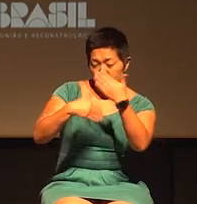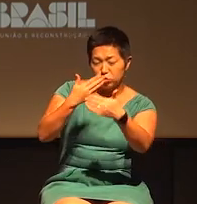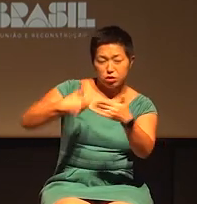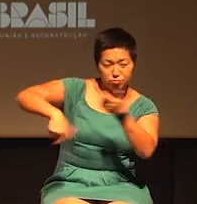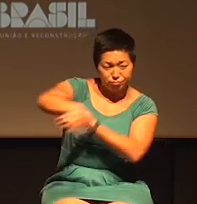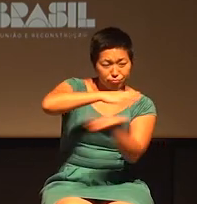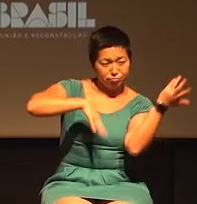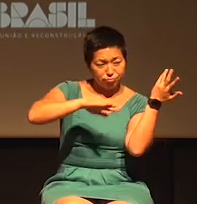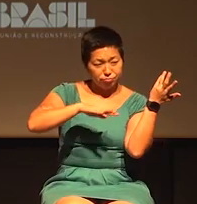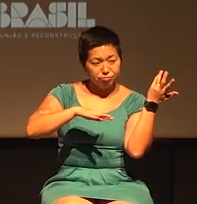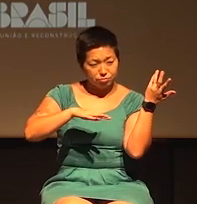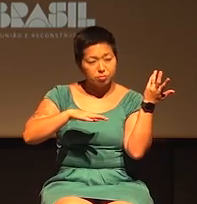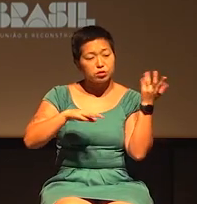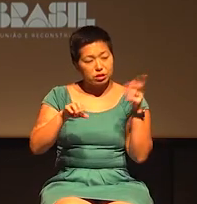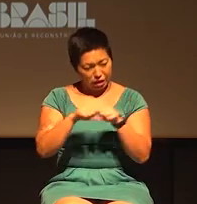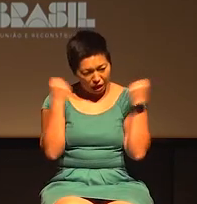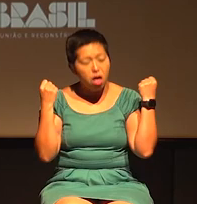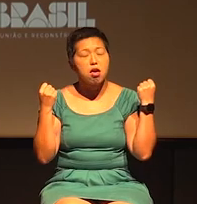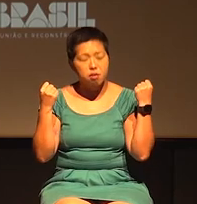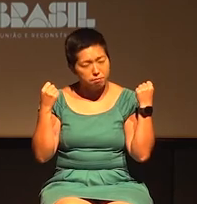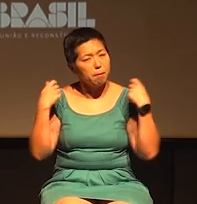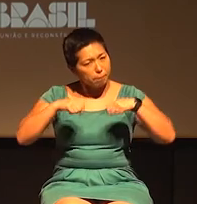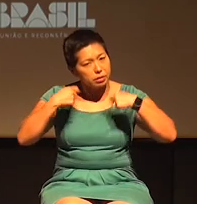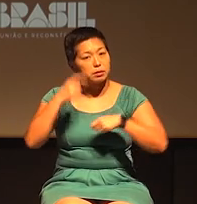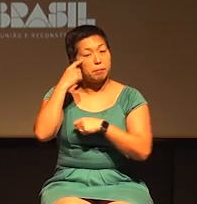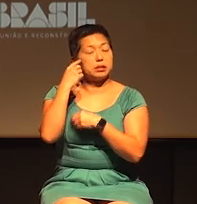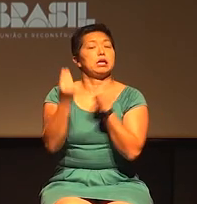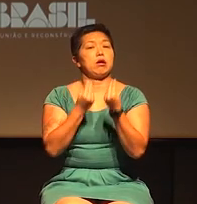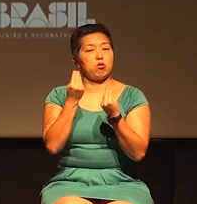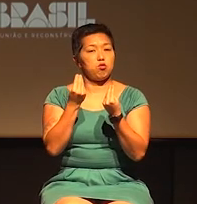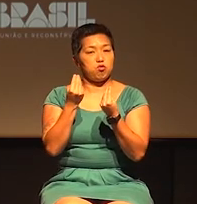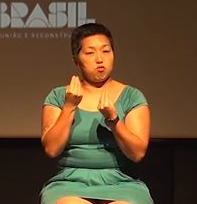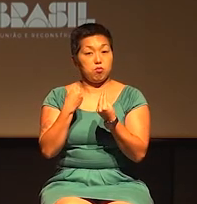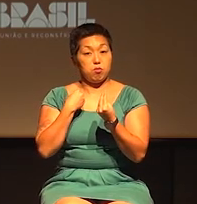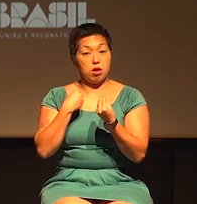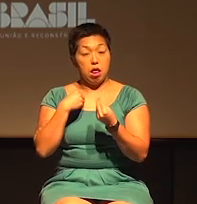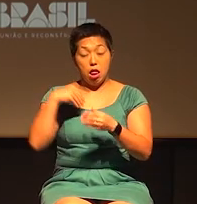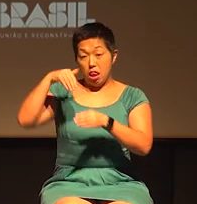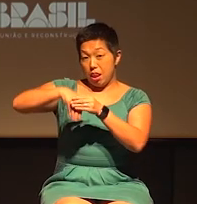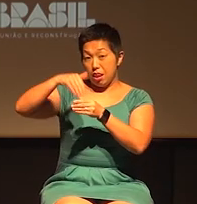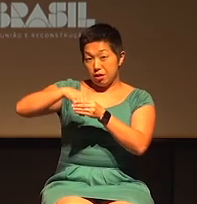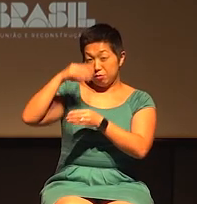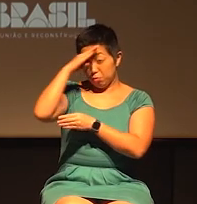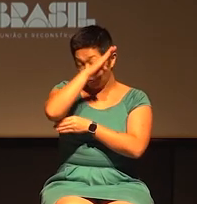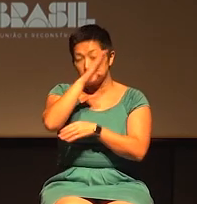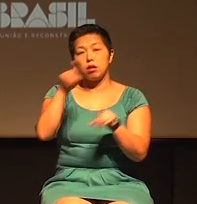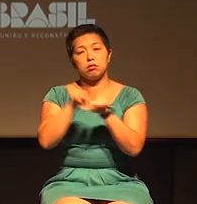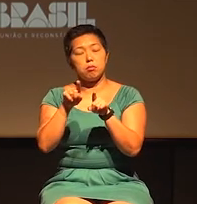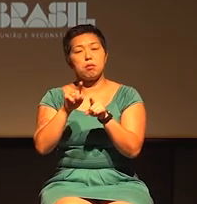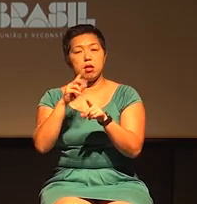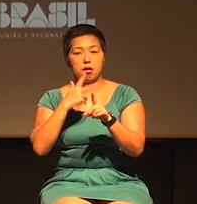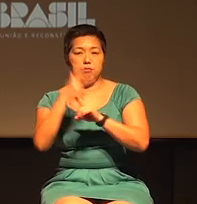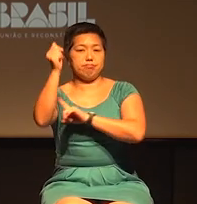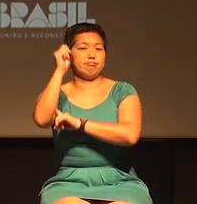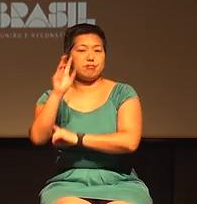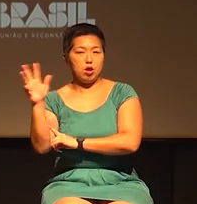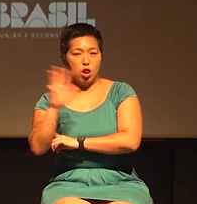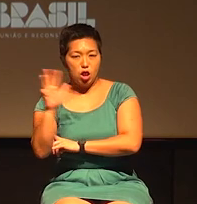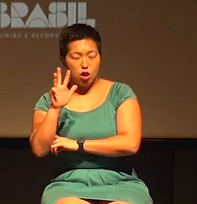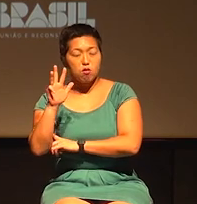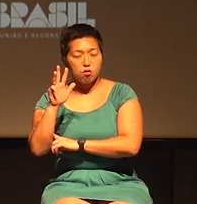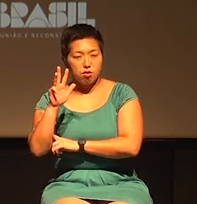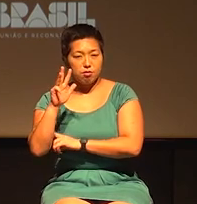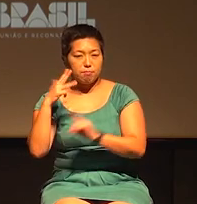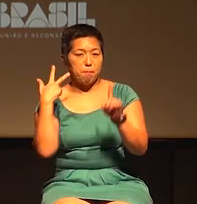transformar então por exemplo a gente pode dizer que a eleição do bolsonaro ainda que a eleição do agora a eleição do Lula né do rotando do bolsonaro